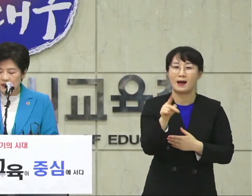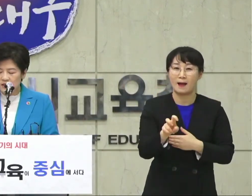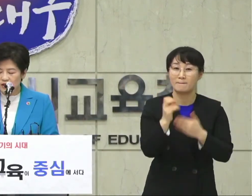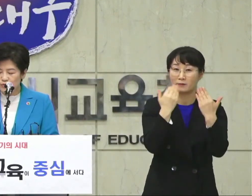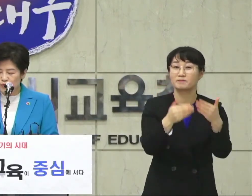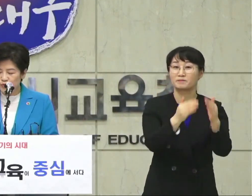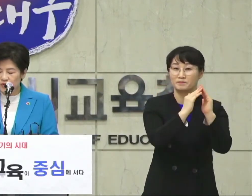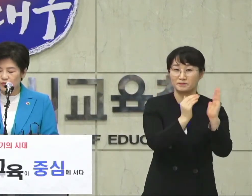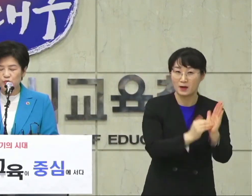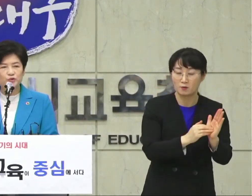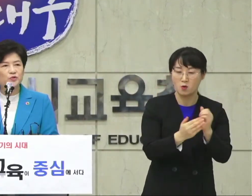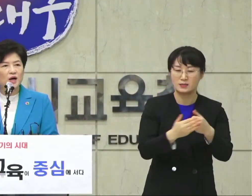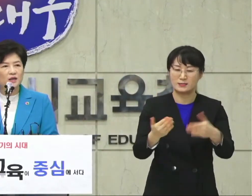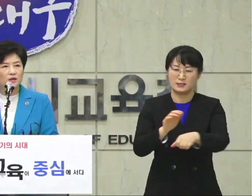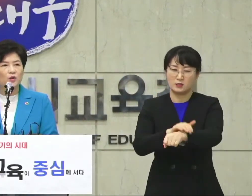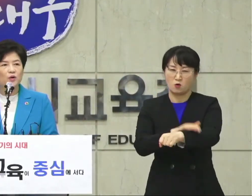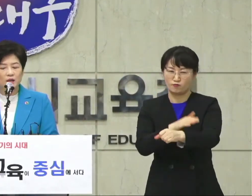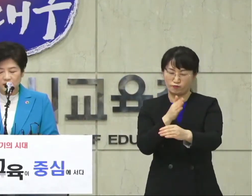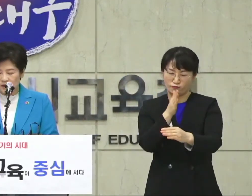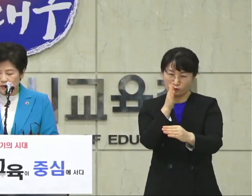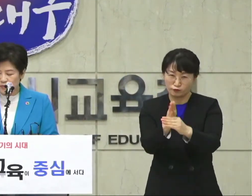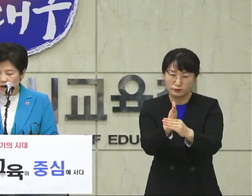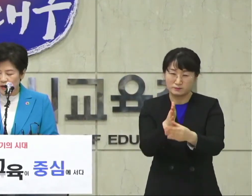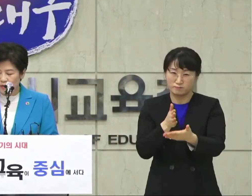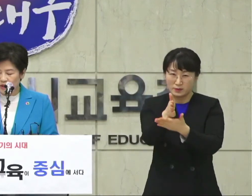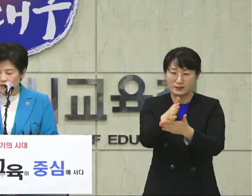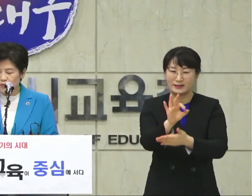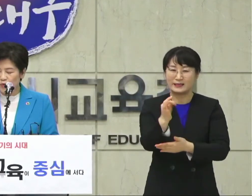개교하고 직업중점 특수학교